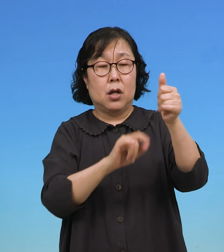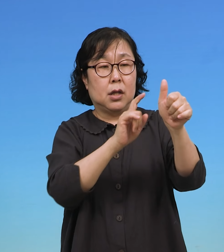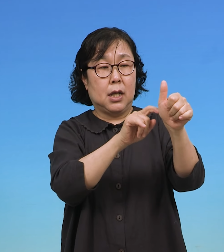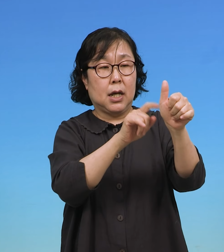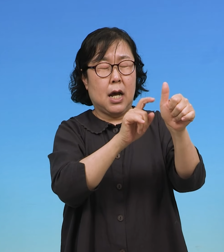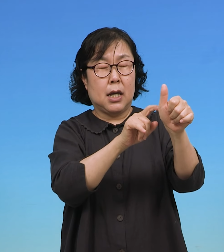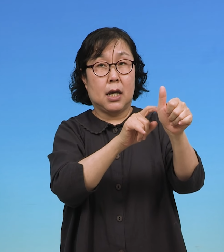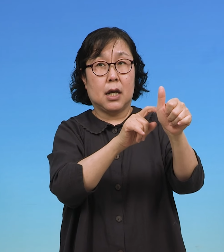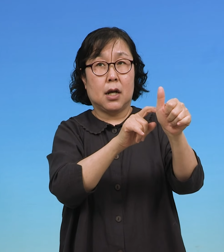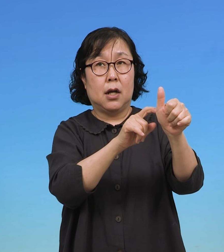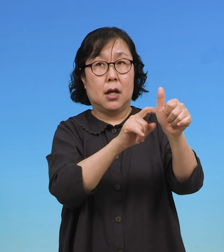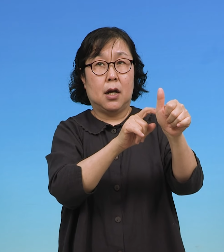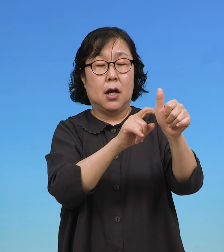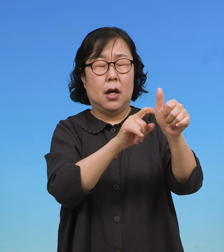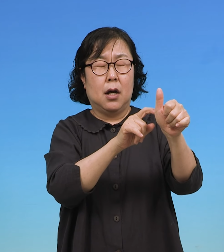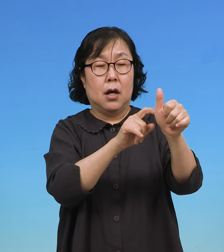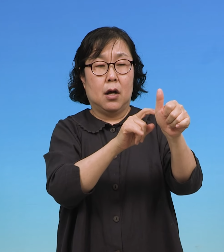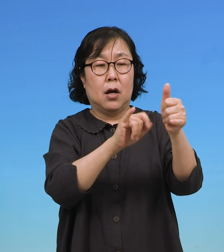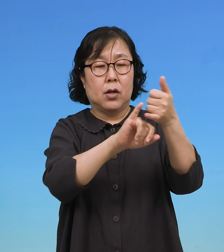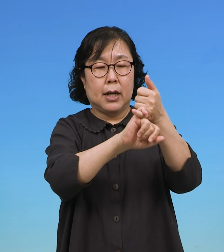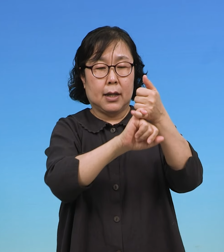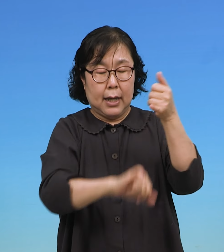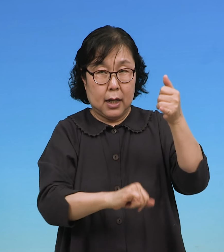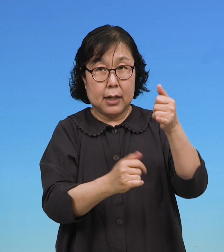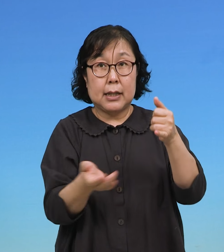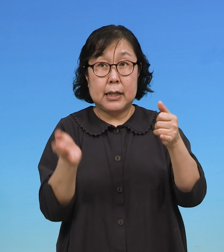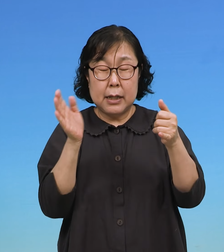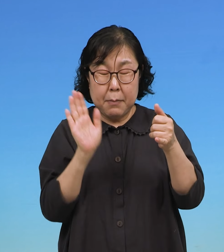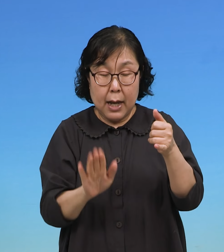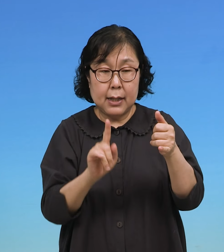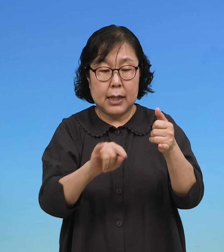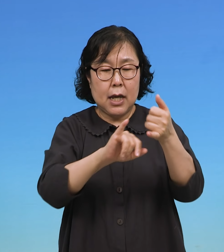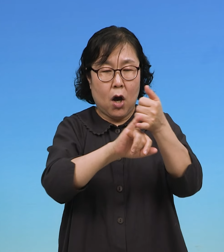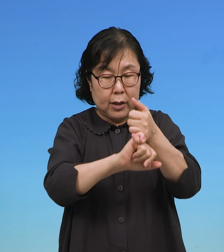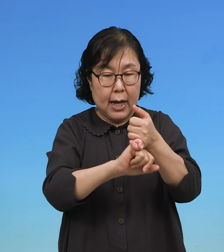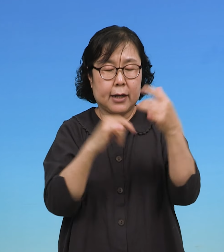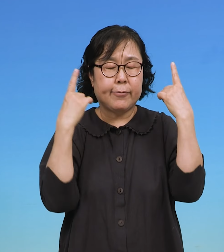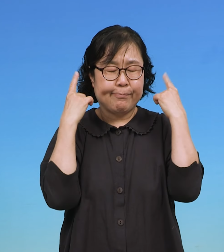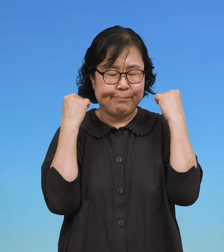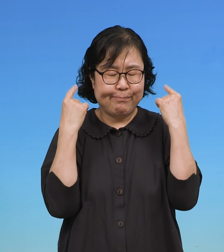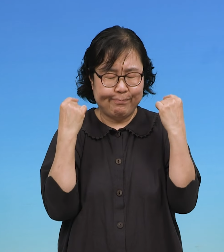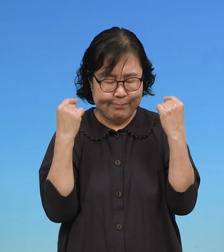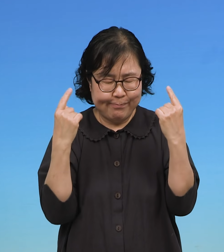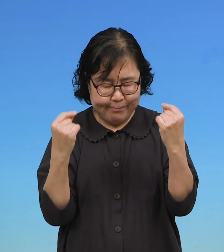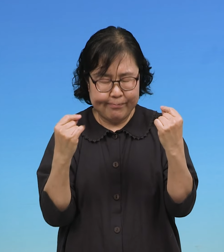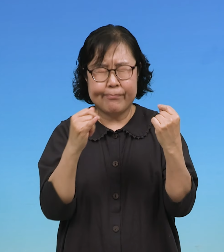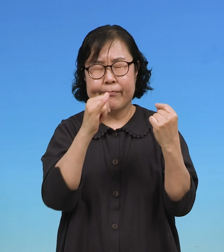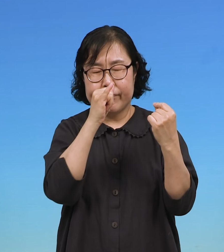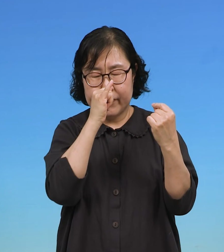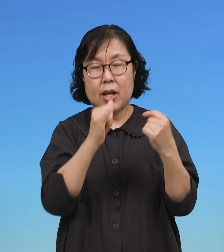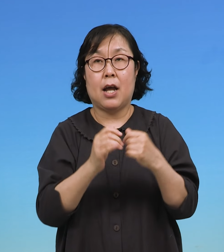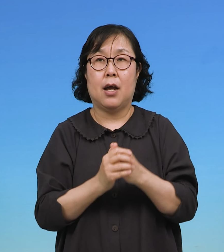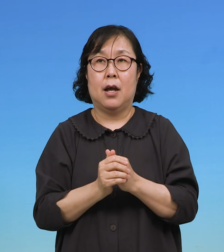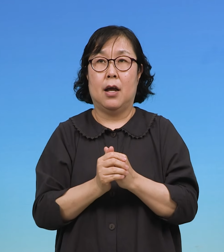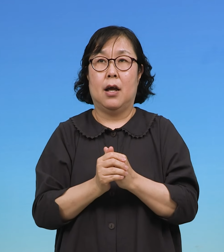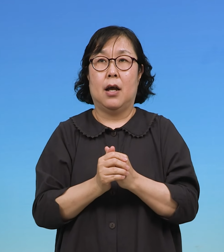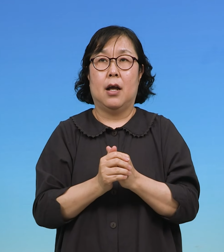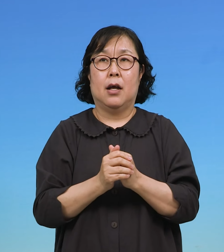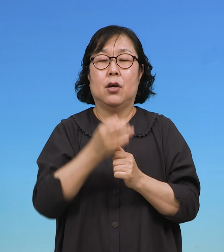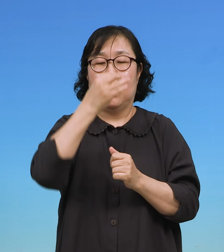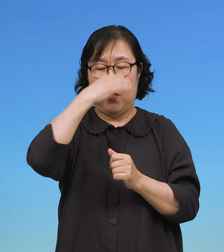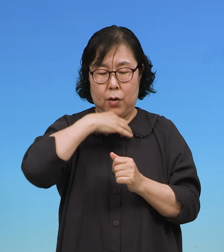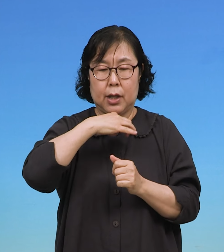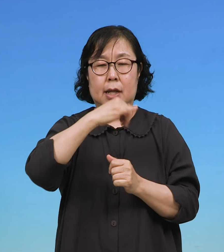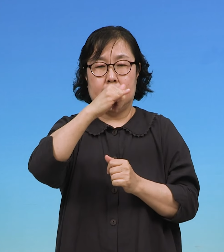깨뜨리고 비록 네가 이 언약을 파기한 것처럼 돼 보여도 이 언약은 여전히 유효하다. 이 얼마나